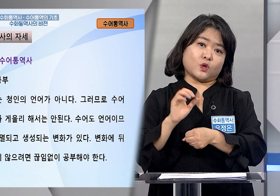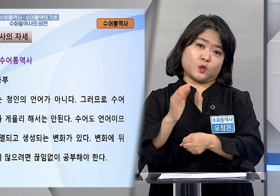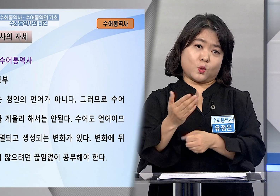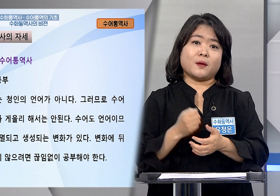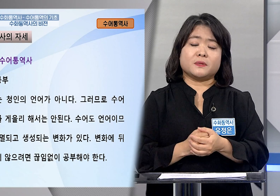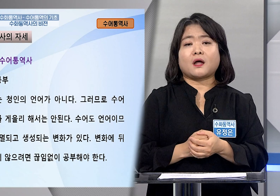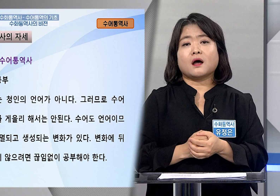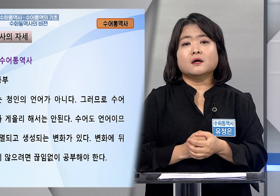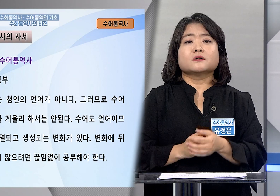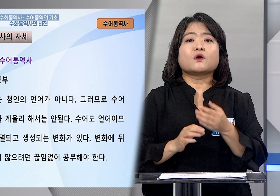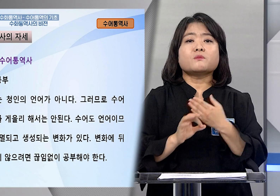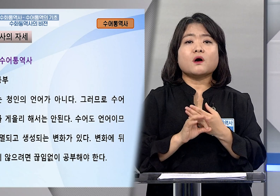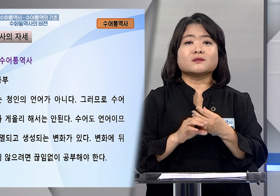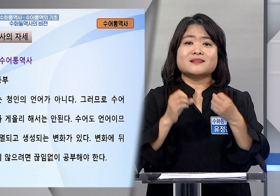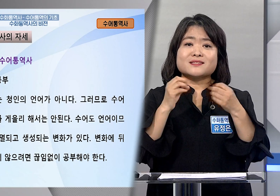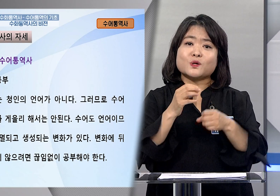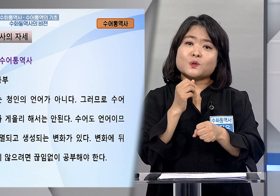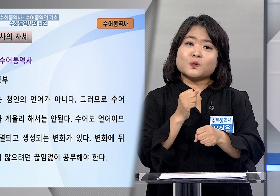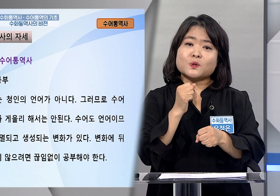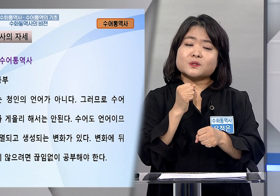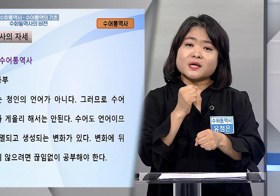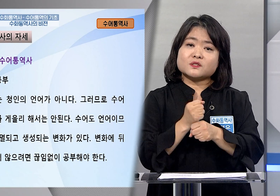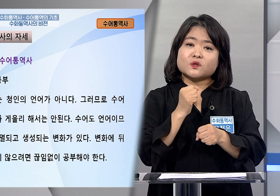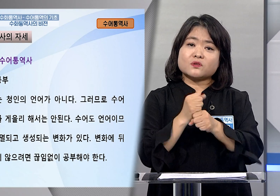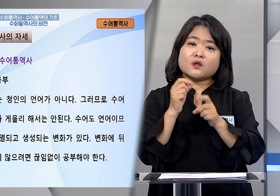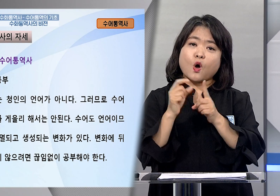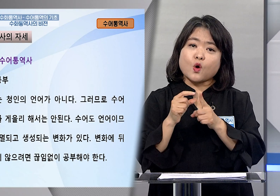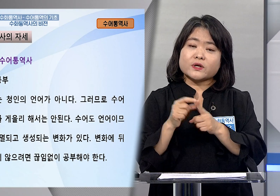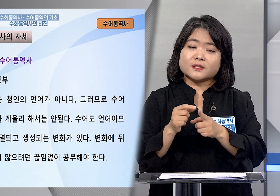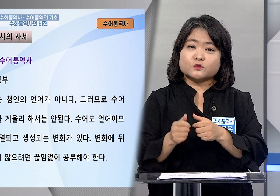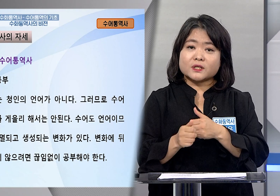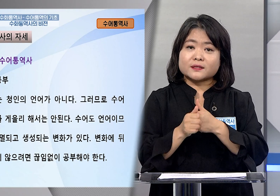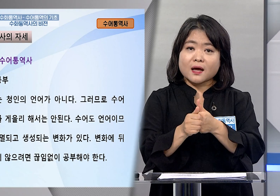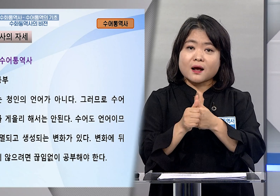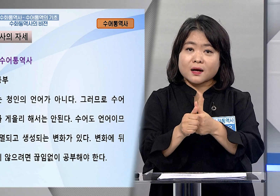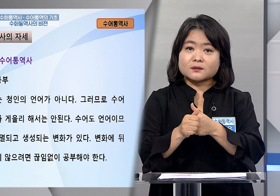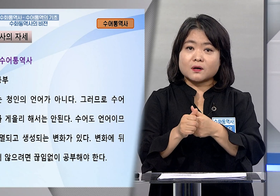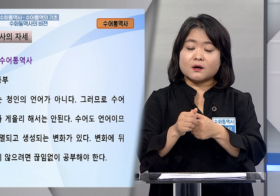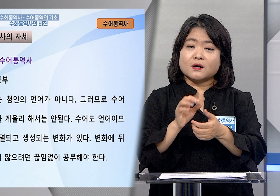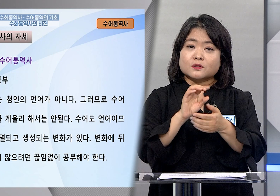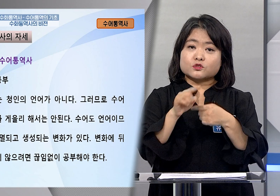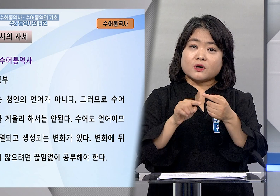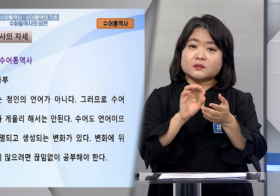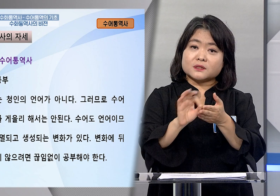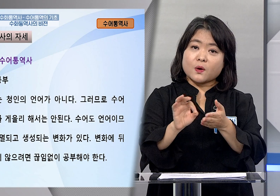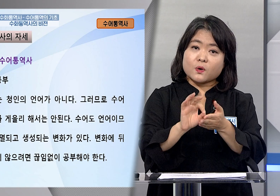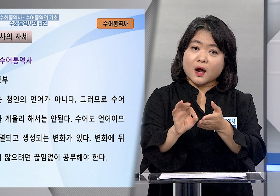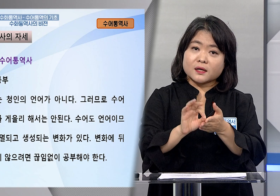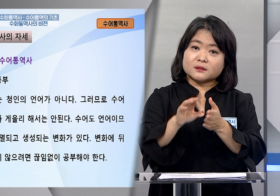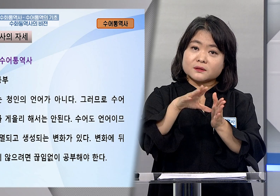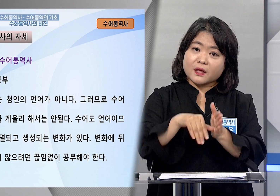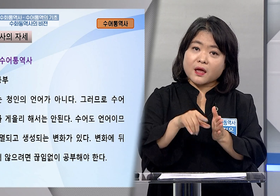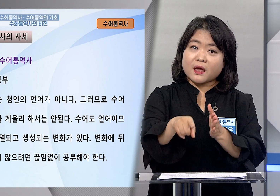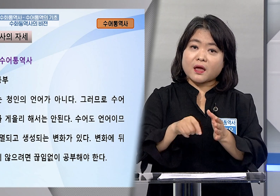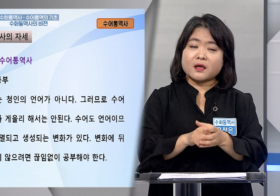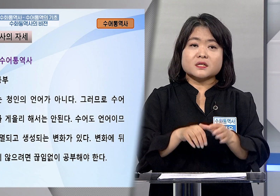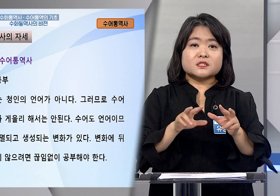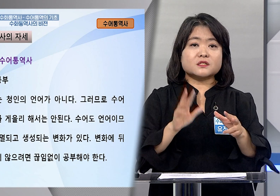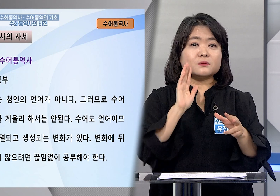생성되기도 합니다. 그러면 새로 생성된 어휘를 우리가 따라가서 수화를 사용할 때